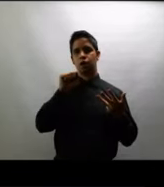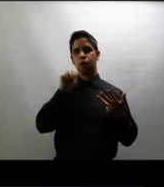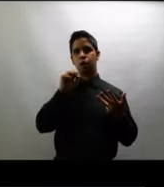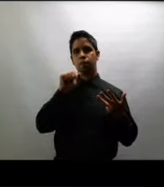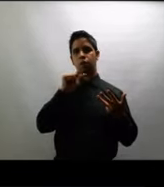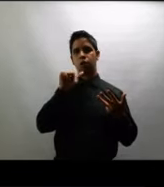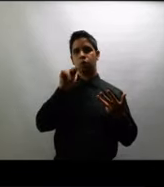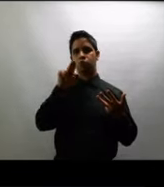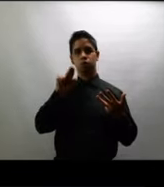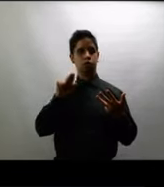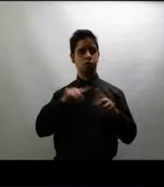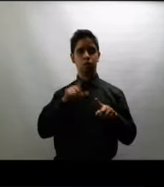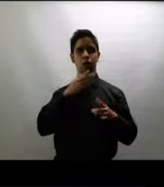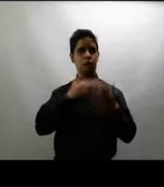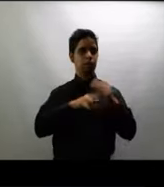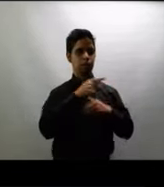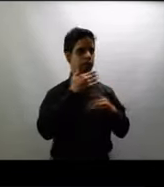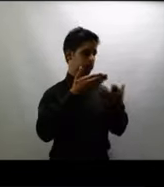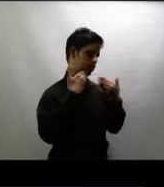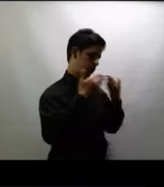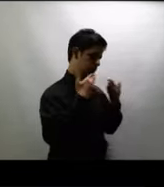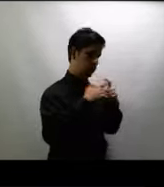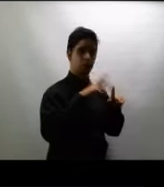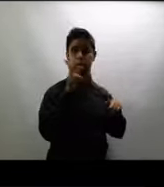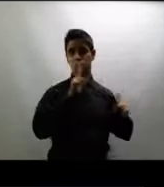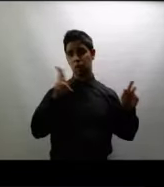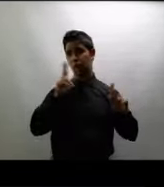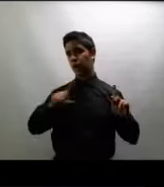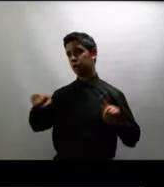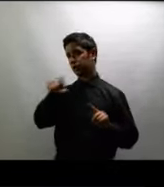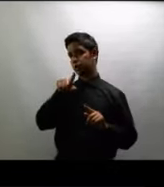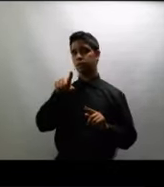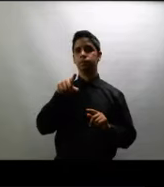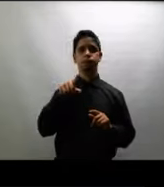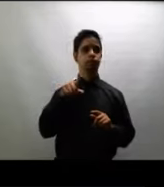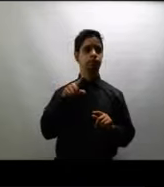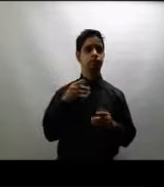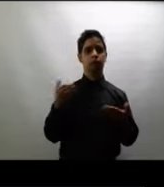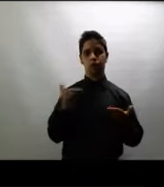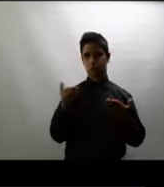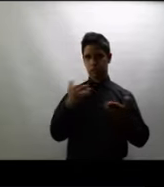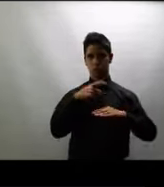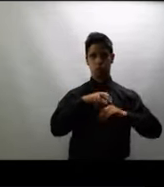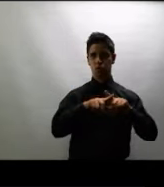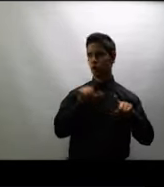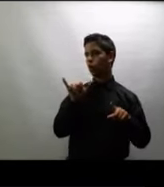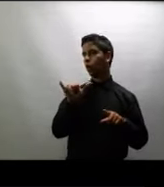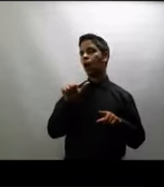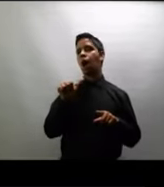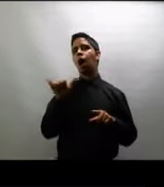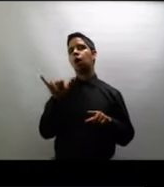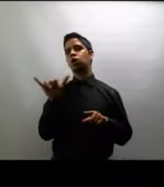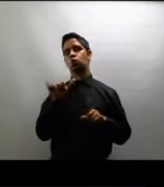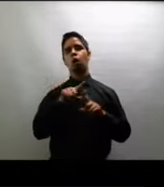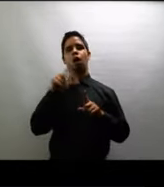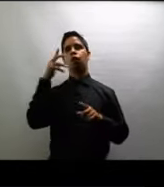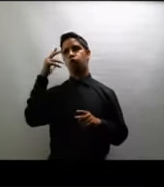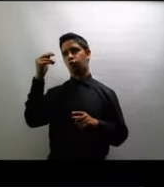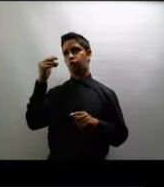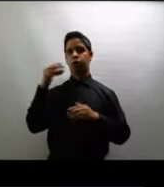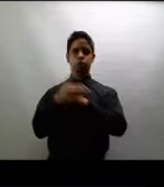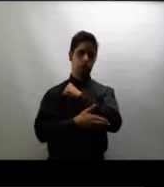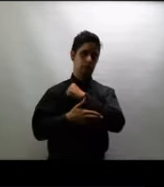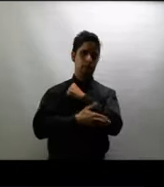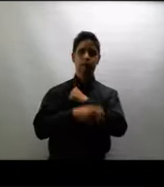decir, aparte de agradecerte, exhortar a nuestros compañeros, tanto de Puerto Rico como fuera de Puerto Rico, porque nos ven obviamente a través de las